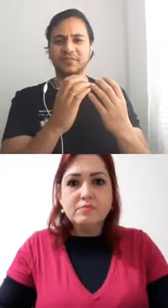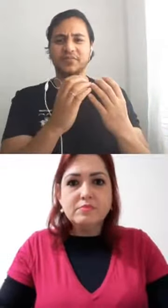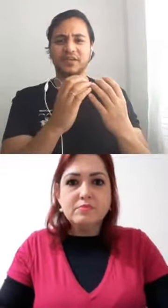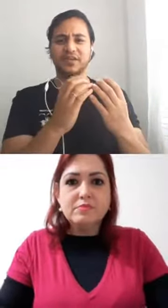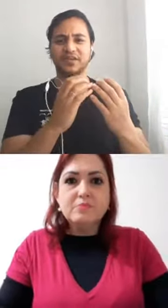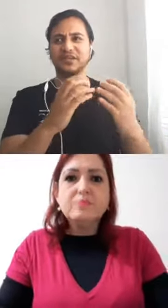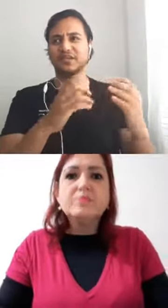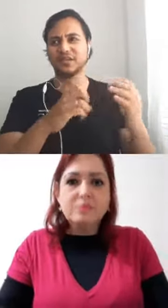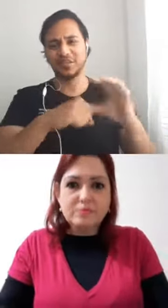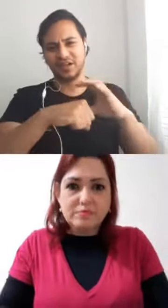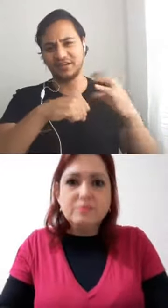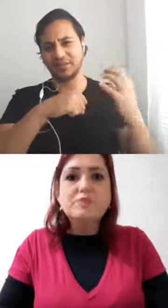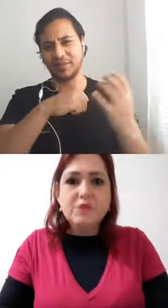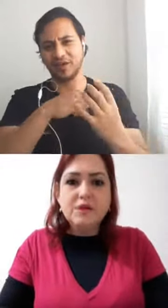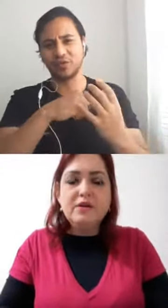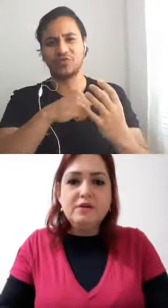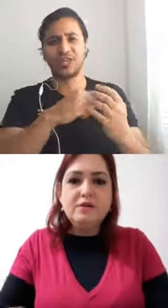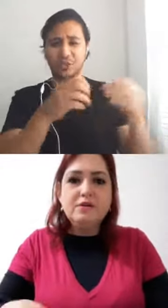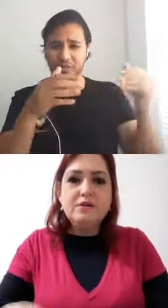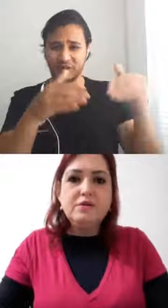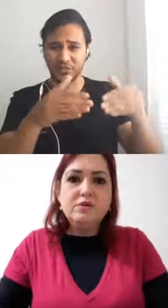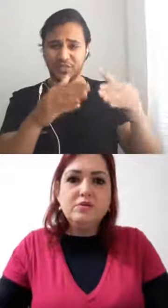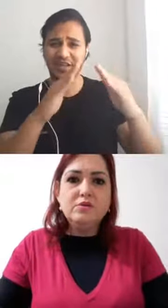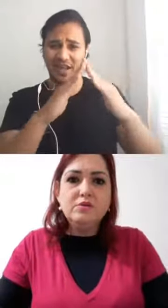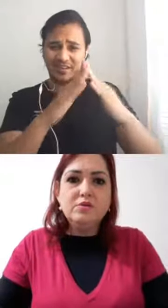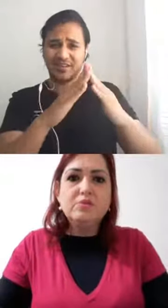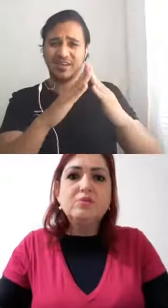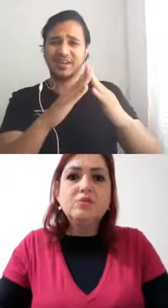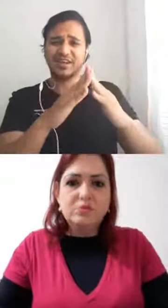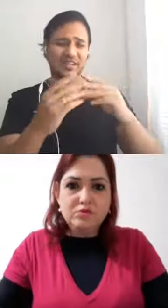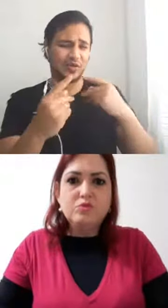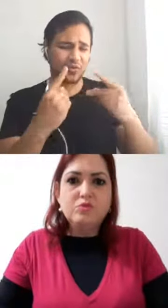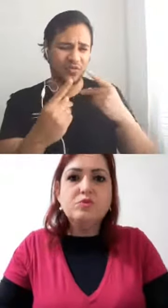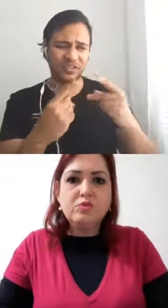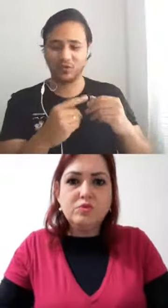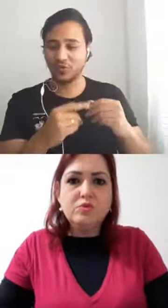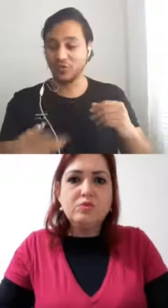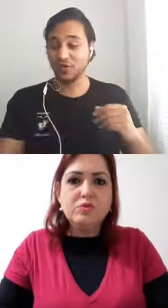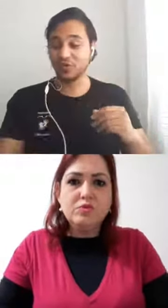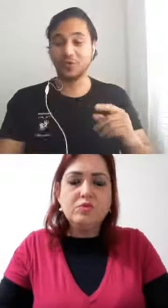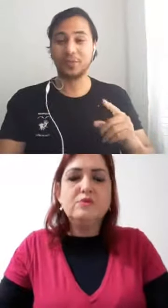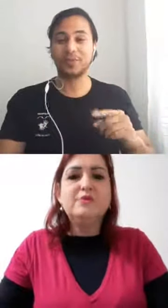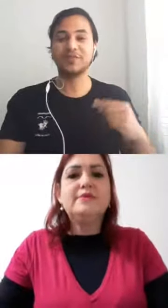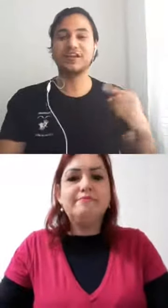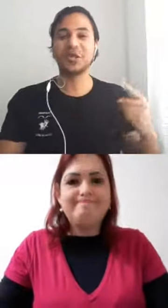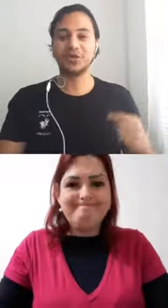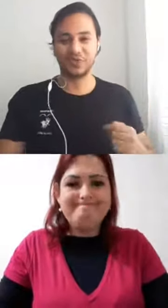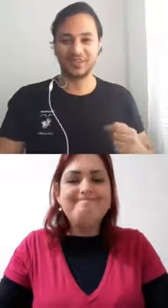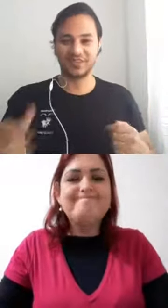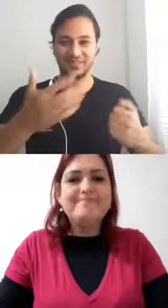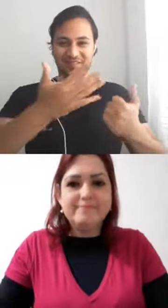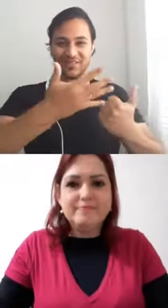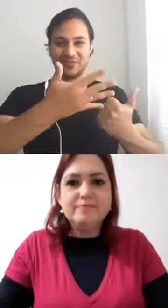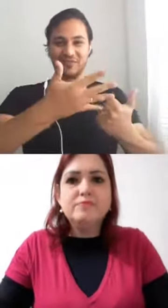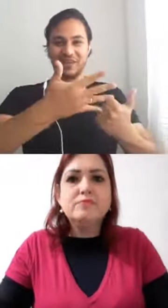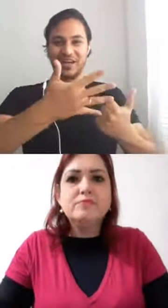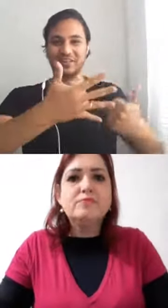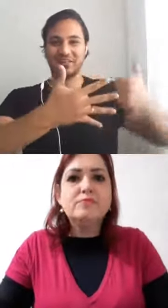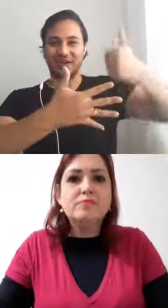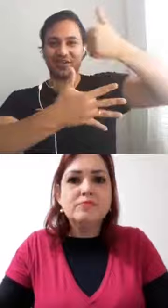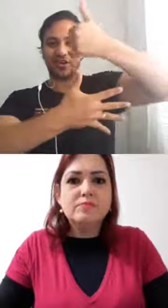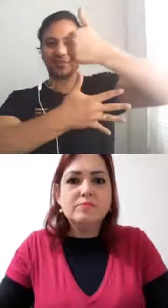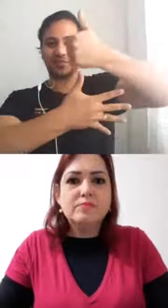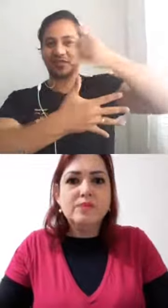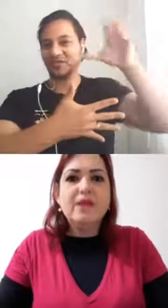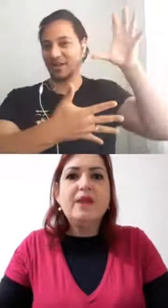surda, né? Também com essa parte do aham. Covid, o pessoal está muito em casa, né? E estão conversando muito sobre o privilégio ouvinte. Eu vi que é esse